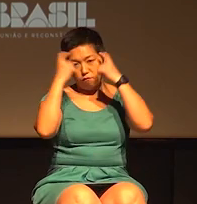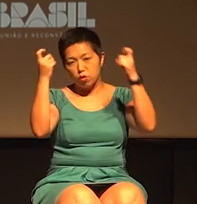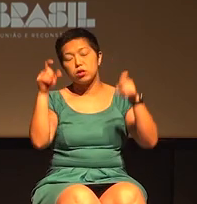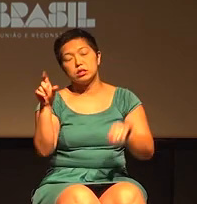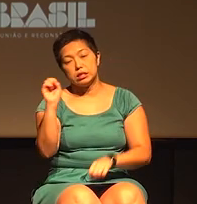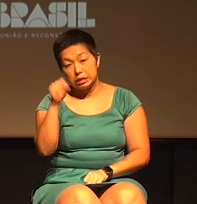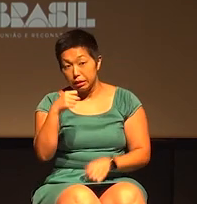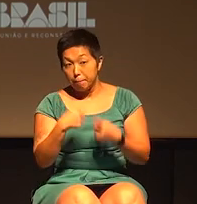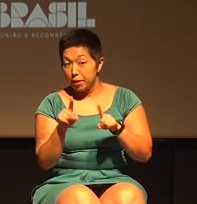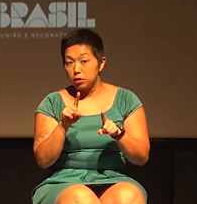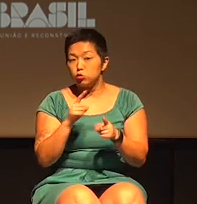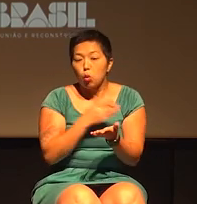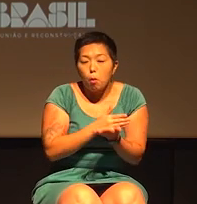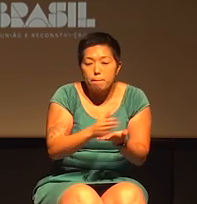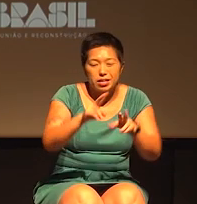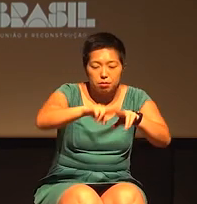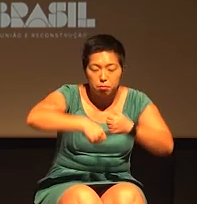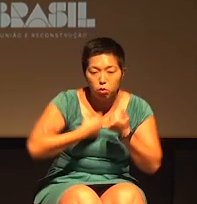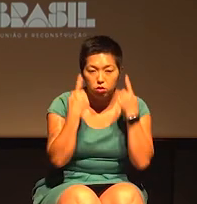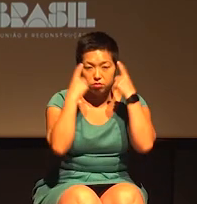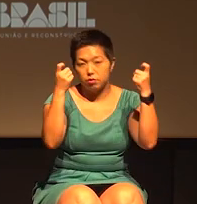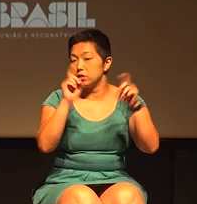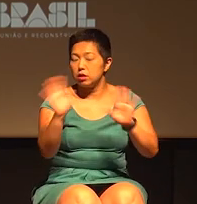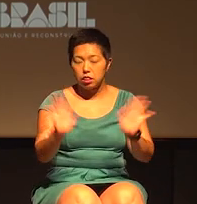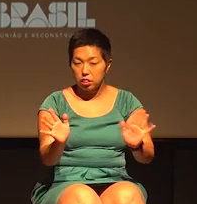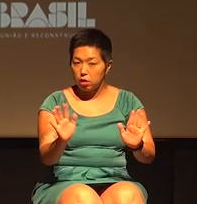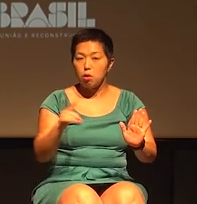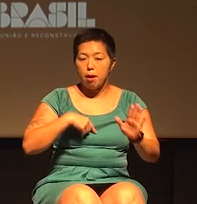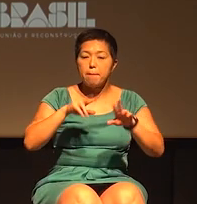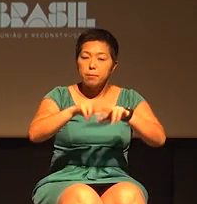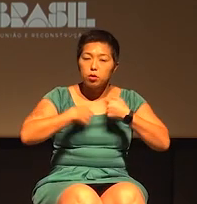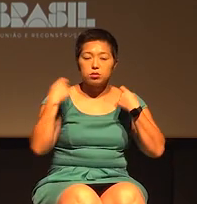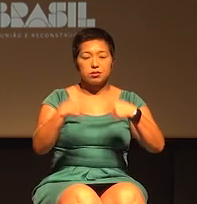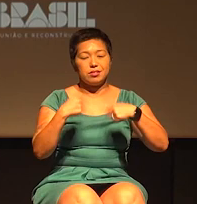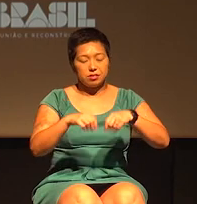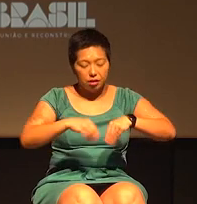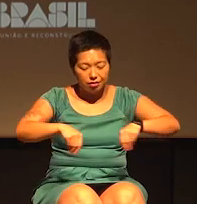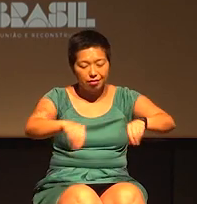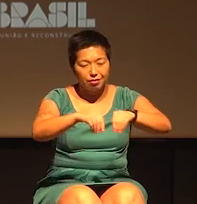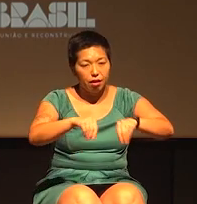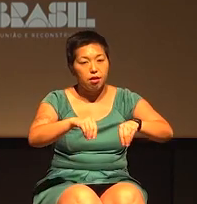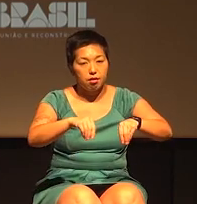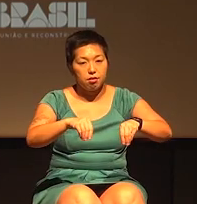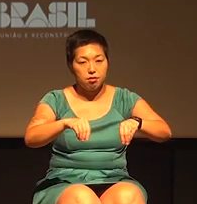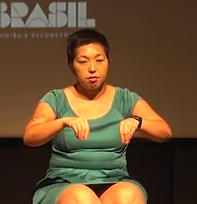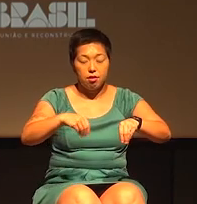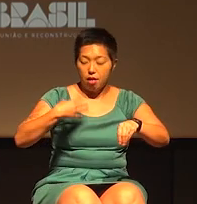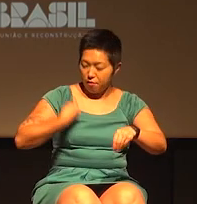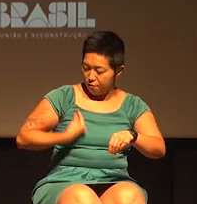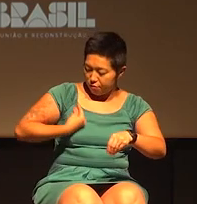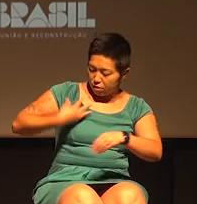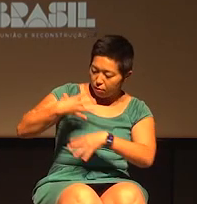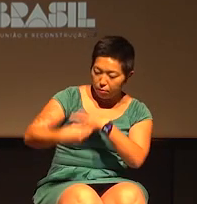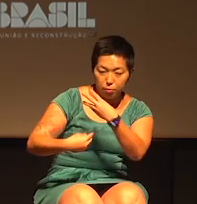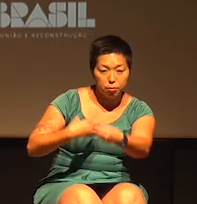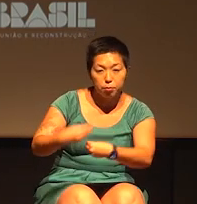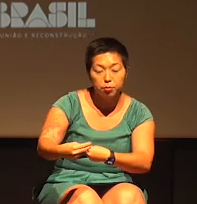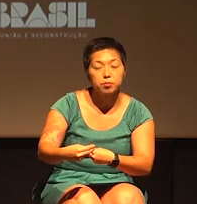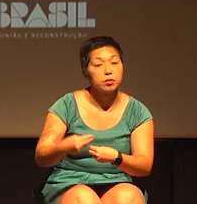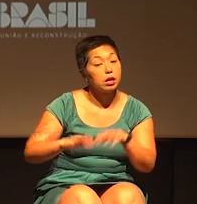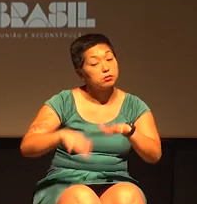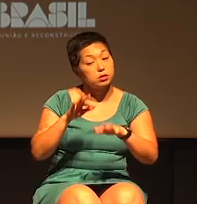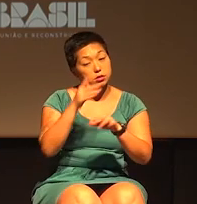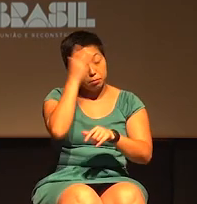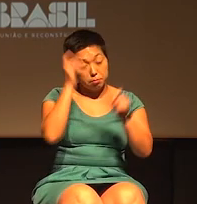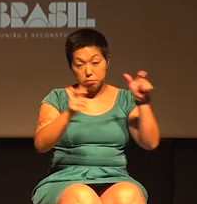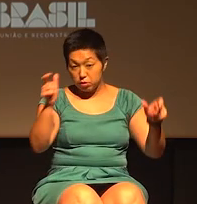não não parte por violência não parte pelo acesso à Terra parte por uma necessidade orgânico de reprodução da vida né então é pessoas muitas